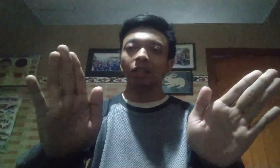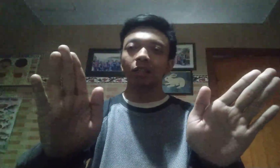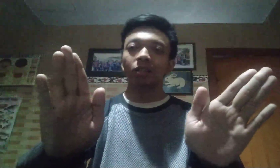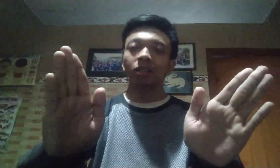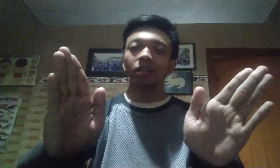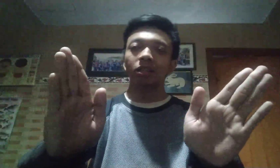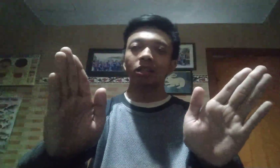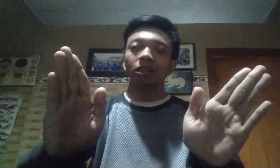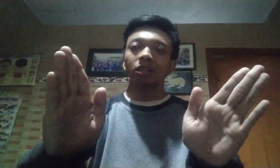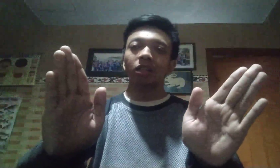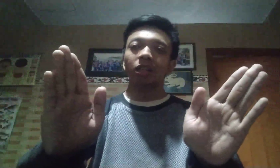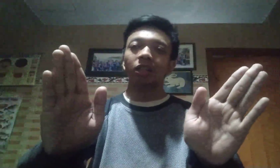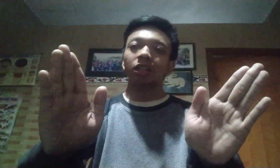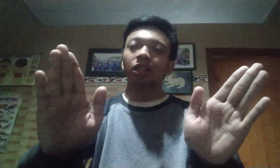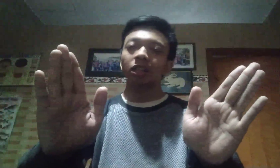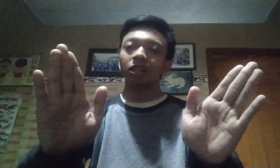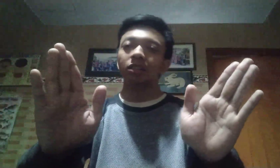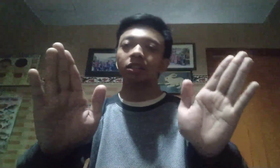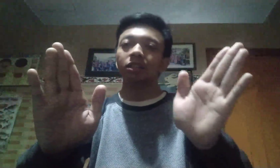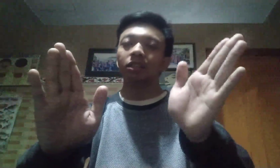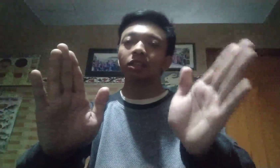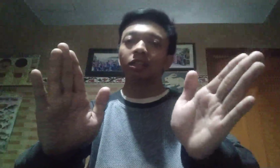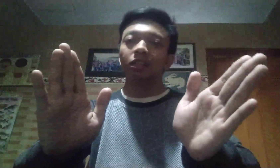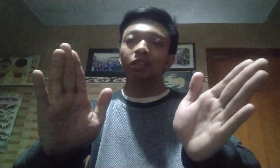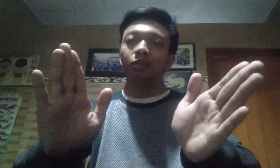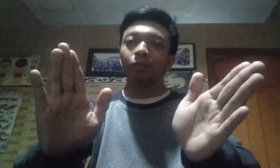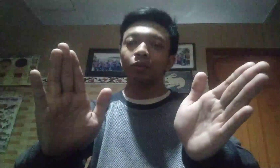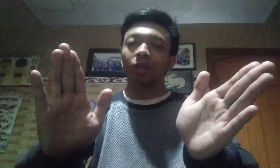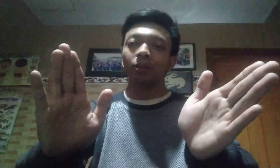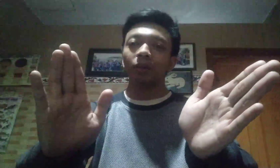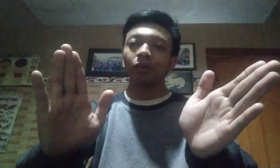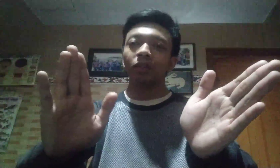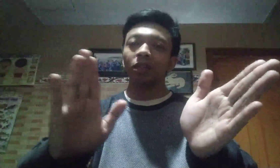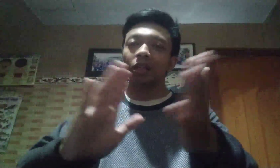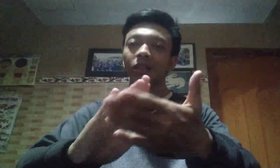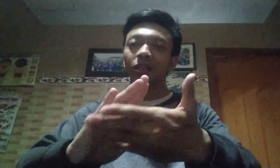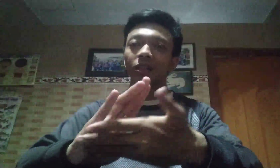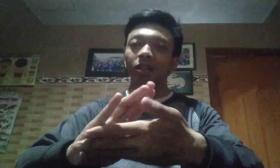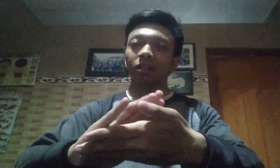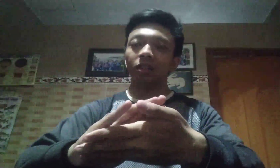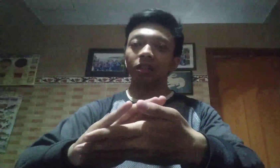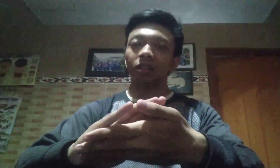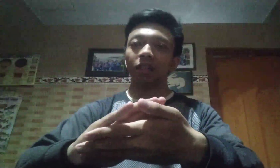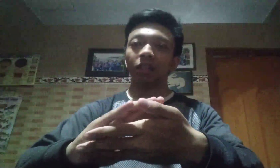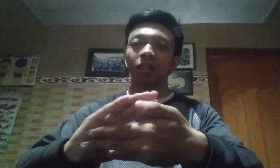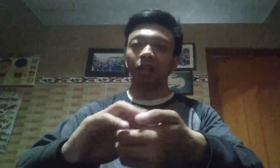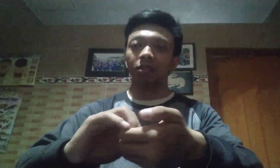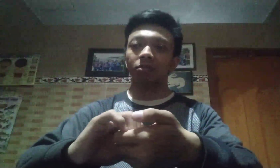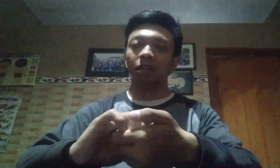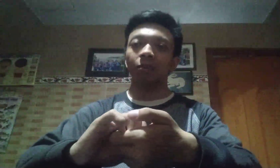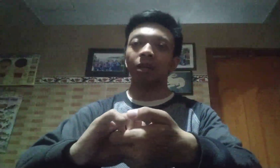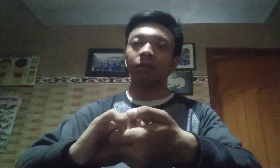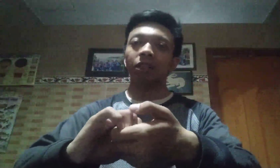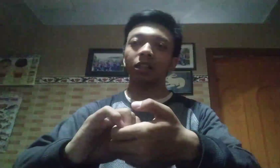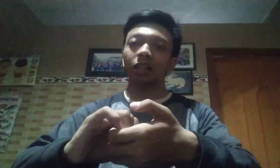tahu sendiri Dari data Itu menunjukkan bahwa Indonesia Tertinggal Dalam hal pendidikan